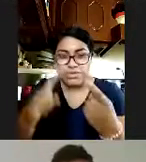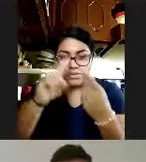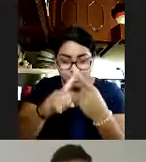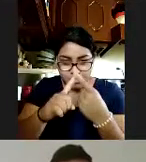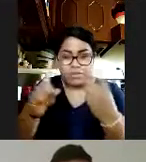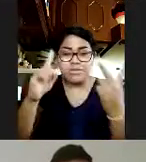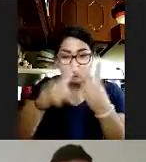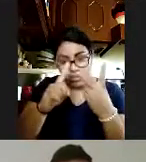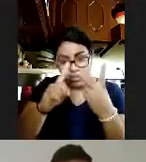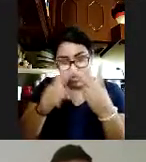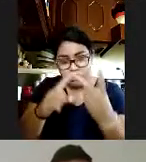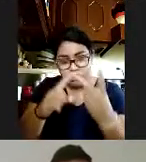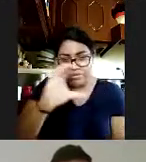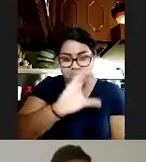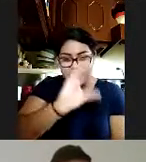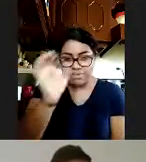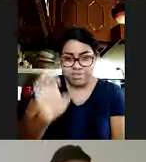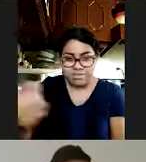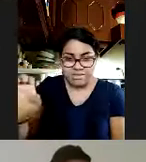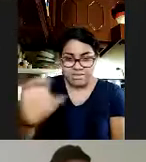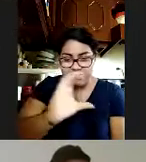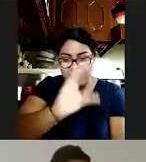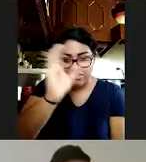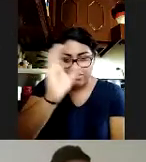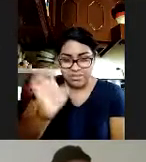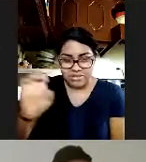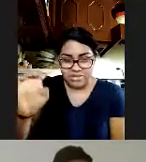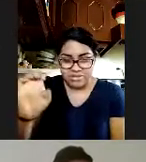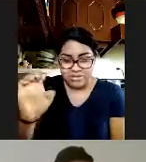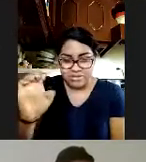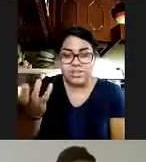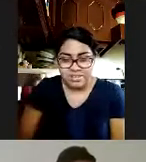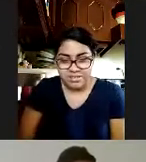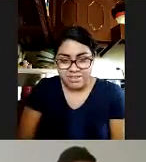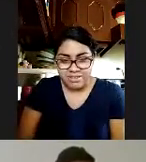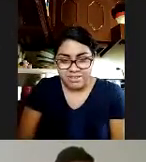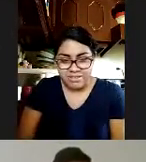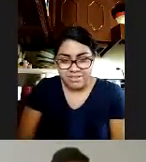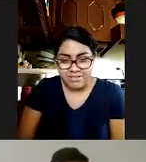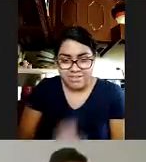Gustar. ¿Dónde está Ali? Ah, bueno, es lo que acaba Ali, les digo.